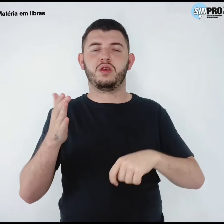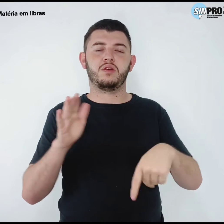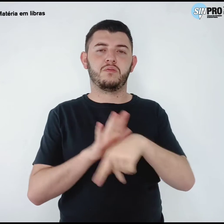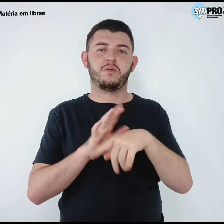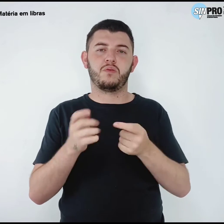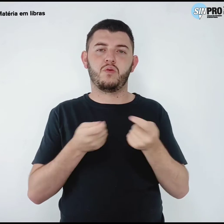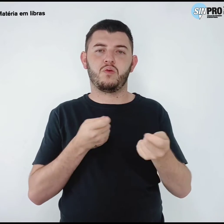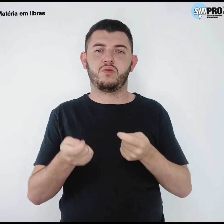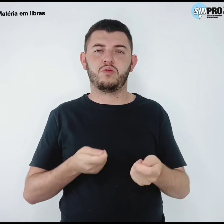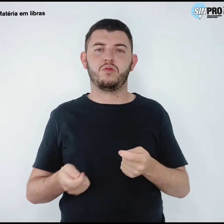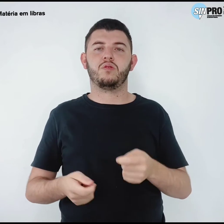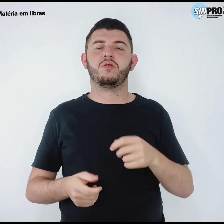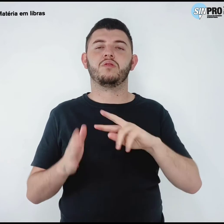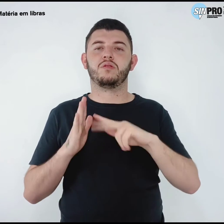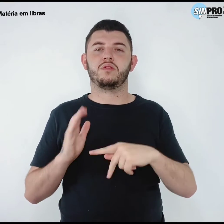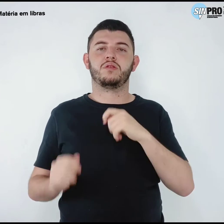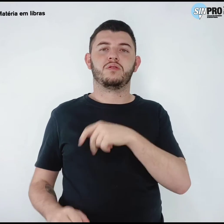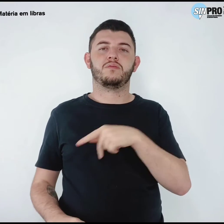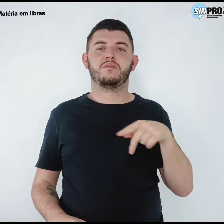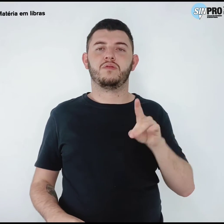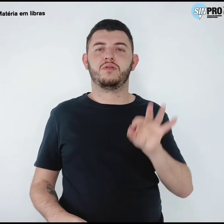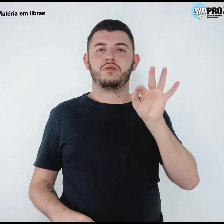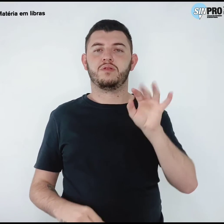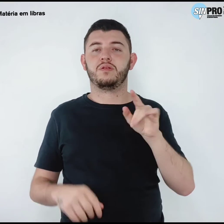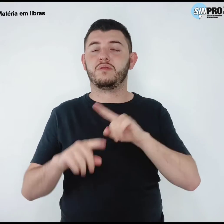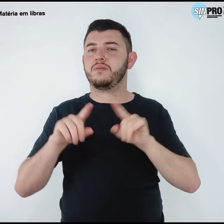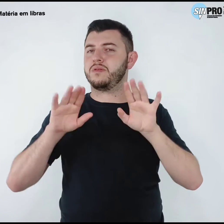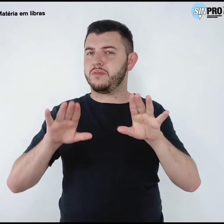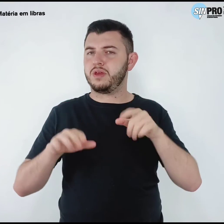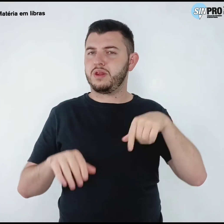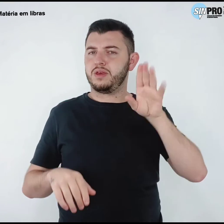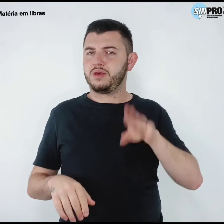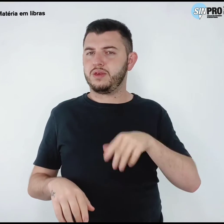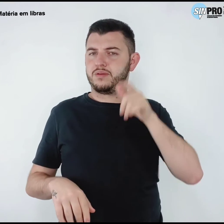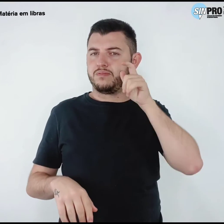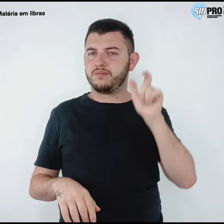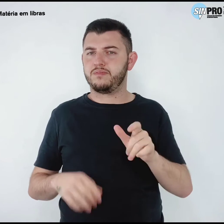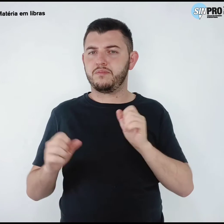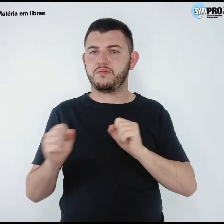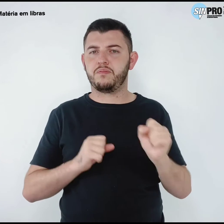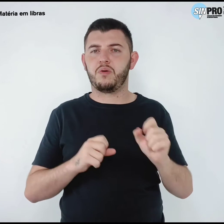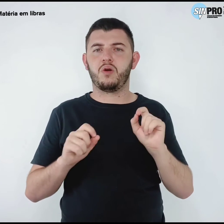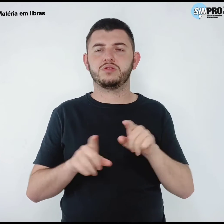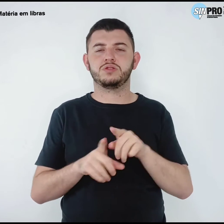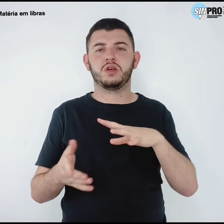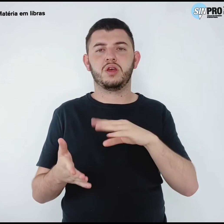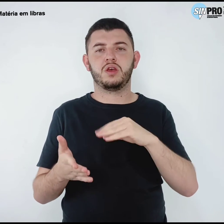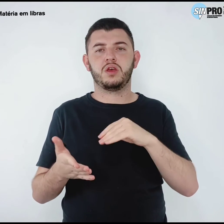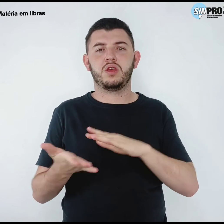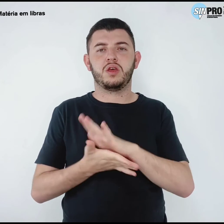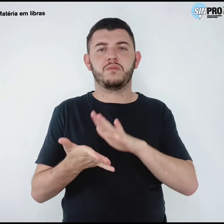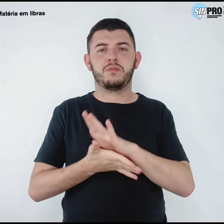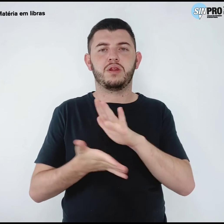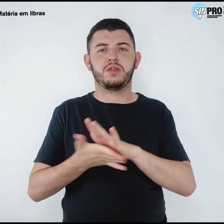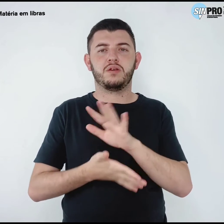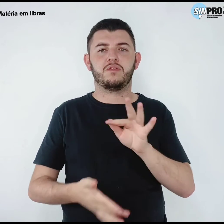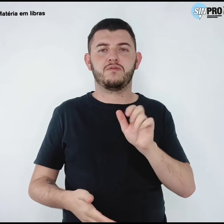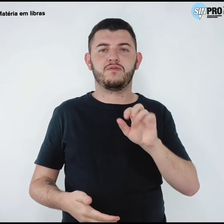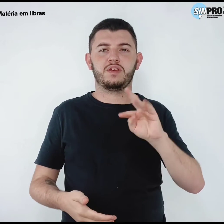do sindicato. Aqueles que quiserem podem fazer a impressão da ficha ou